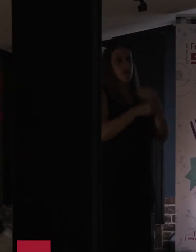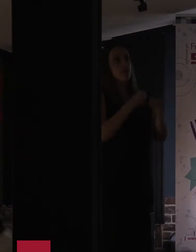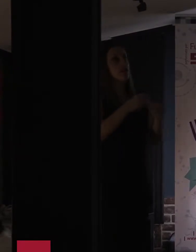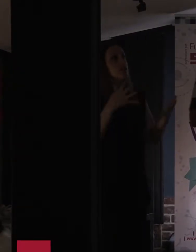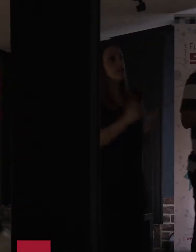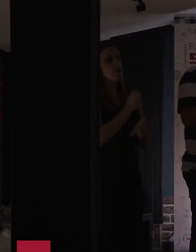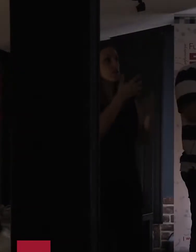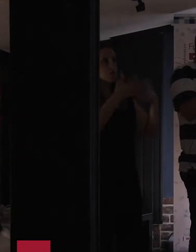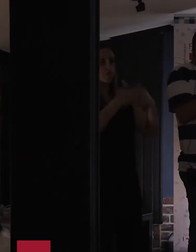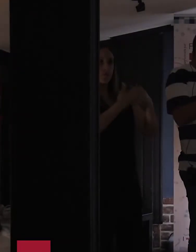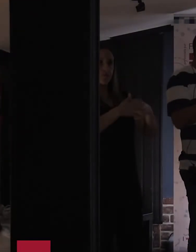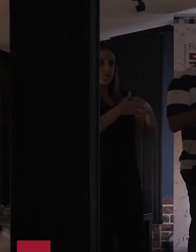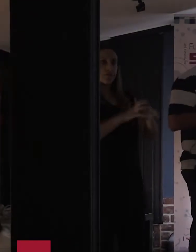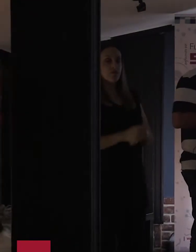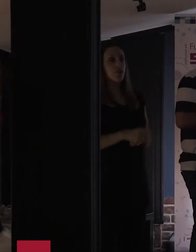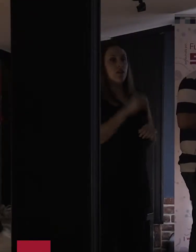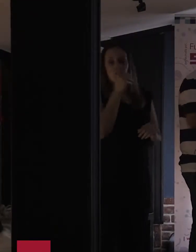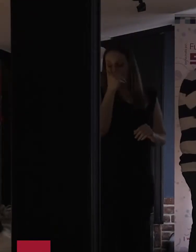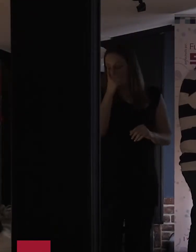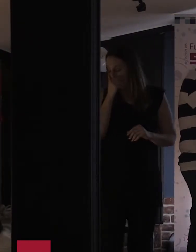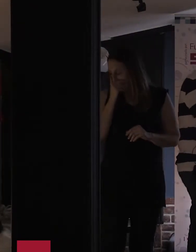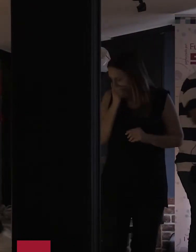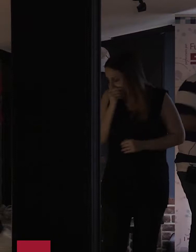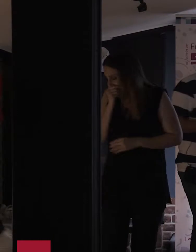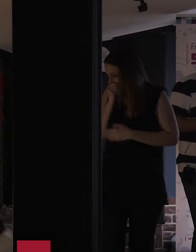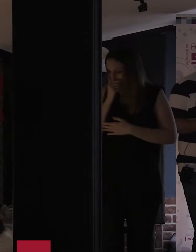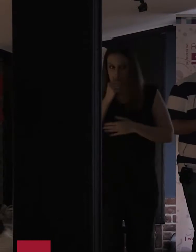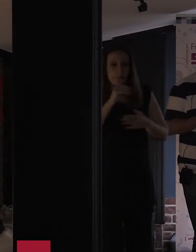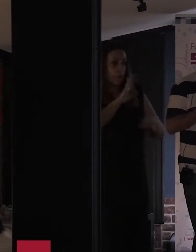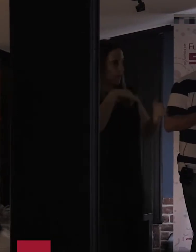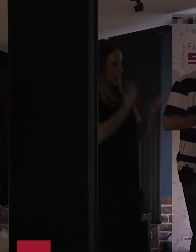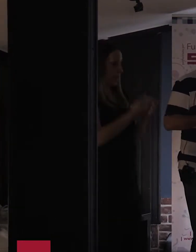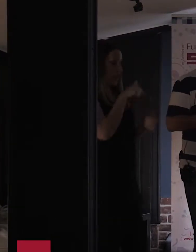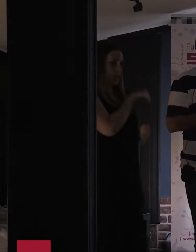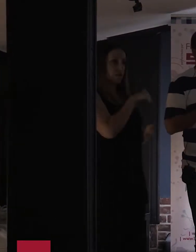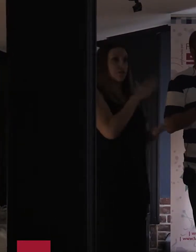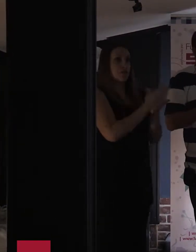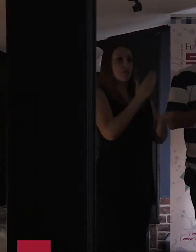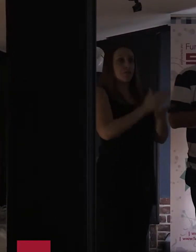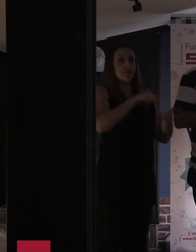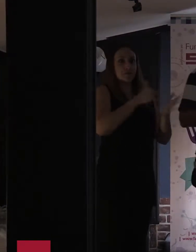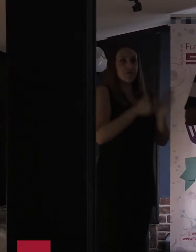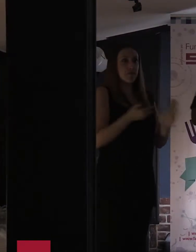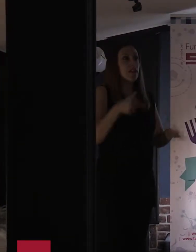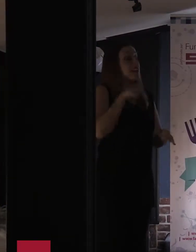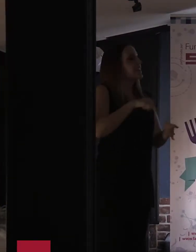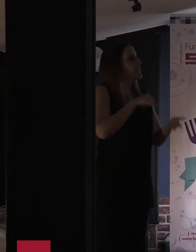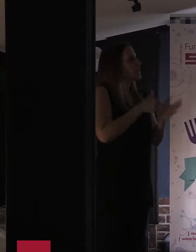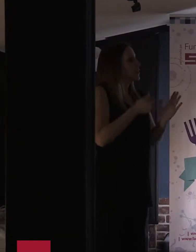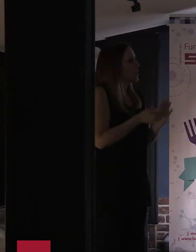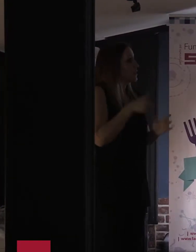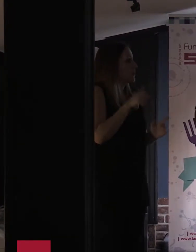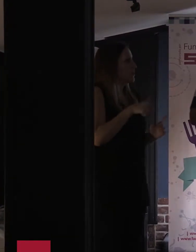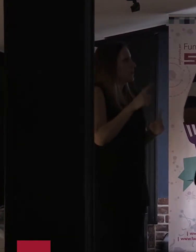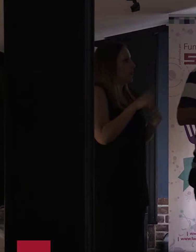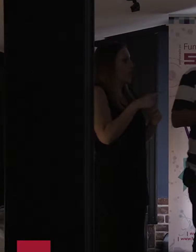dispositivo funcione. Hasta aquí la parte de ingeniería. ¿Por qué hay más gente? Hay una parte fundamental. Además me gusta contar este proyecto en Toledo. Yo no